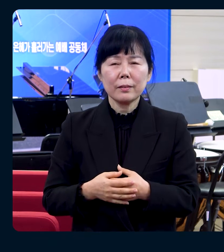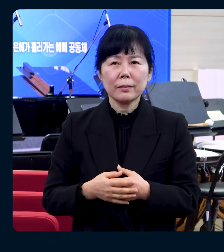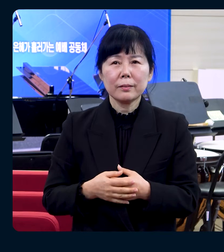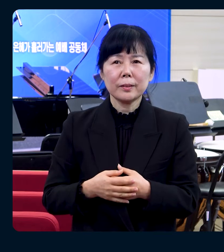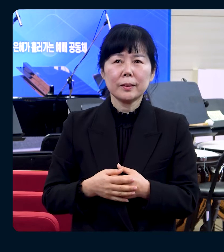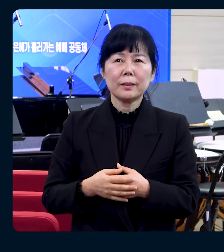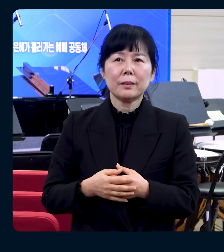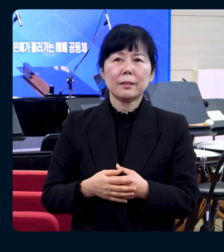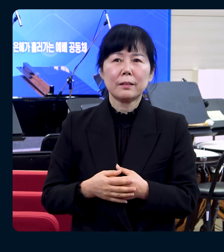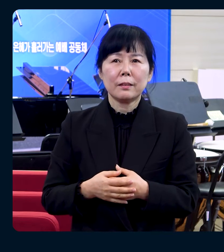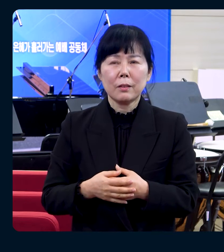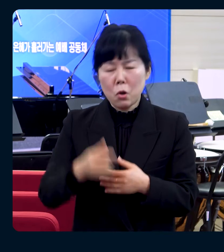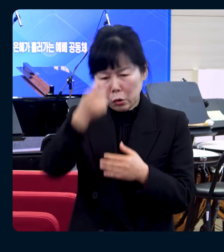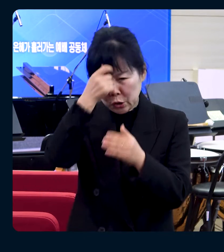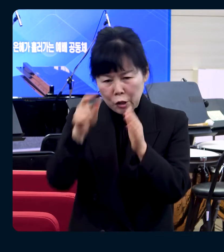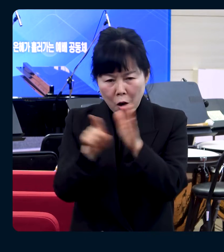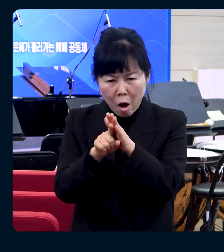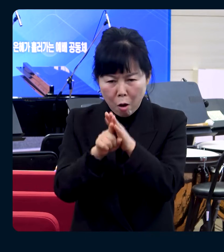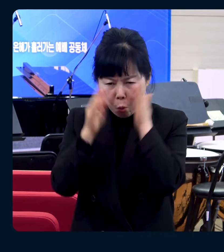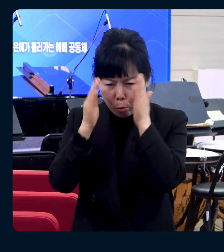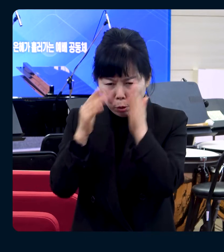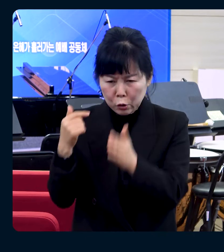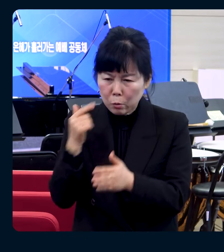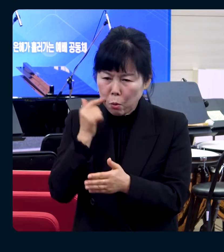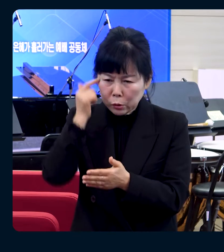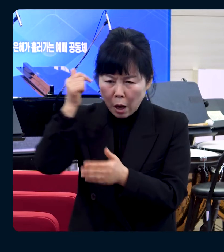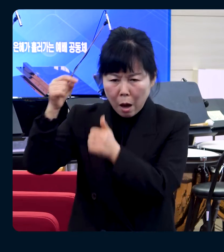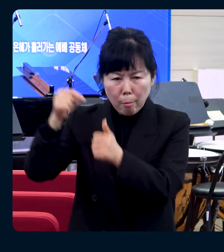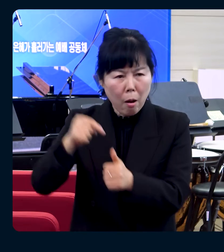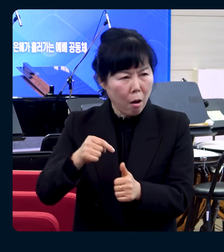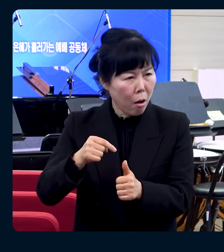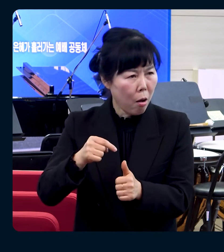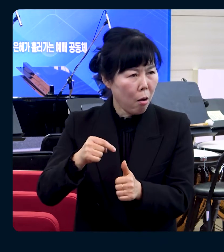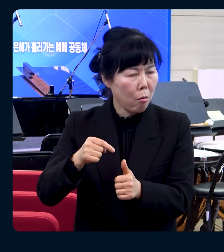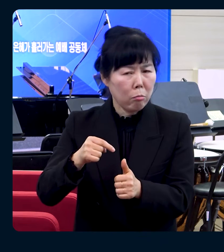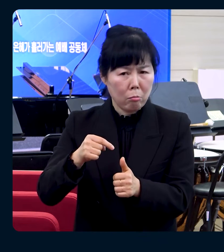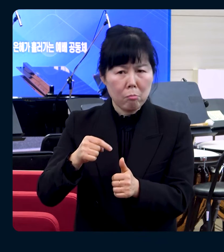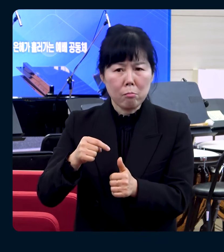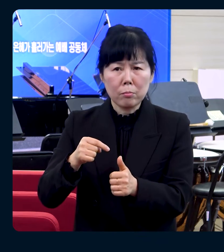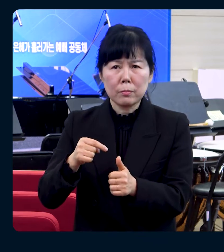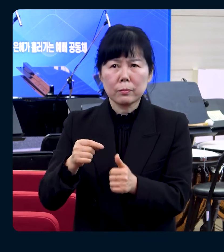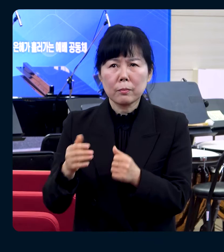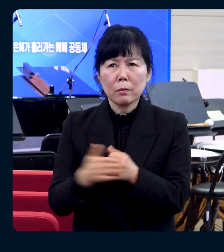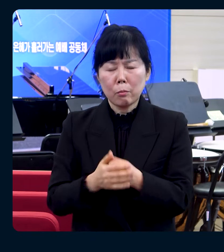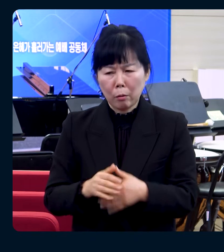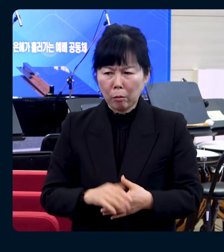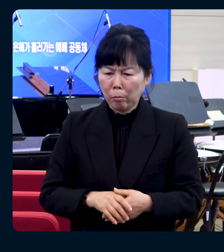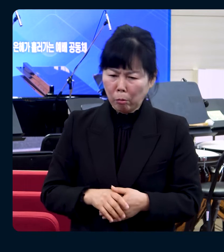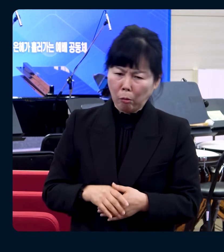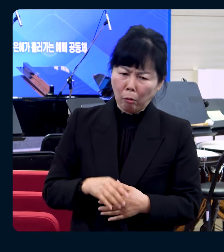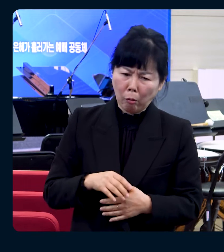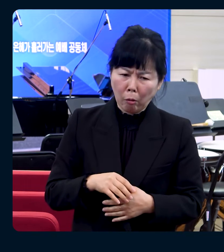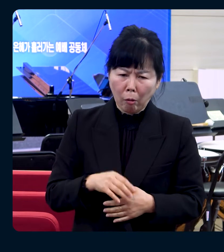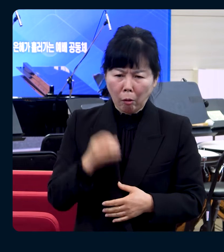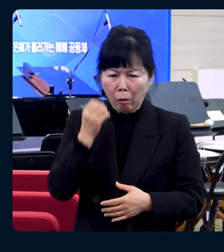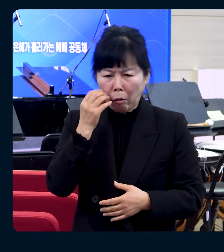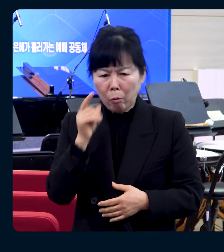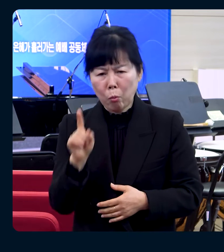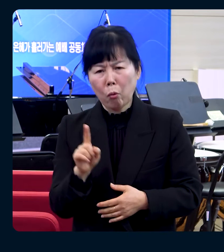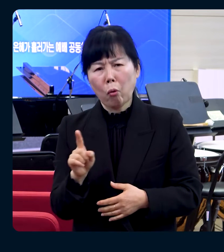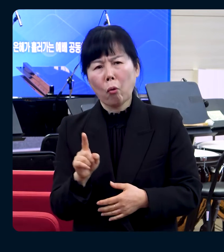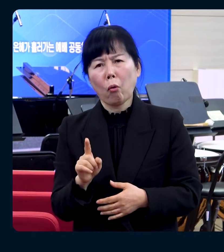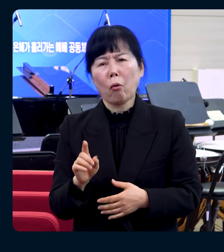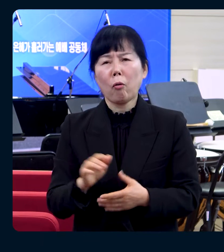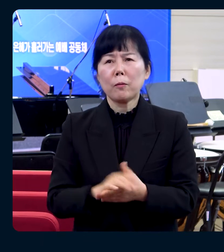그런 감동이 온 거예요. 신학교 가서 목회자가 되라는. 그래서 이분이 이게 뭐지 말이요. 그